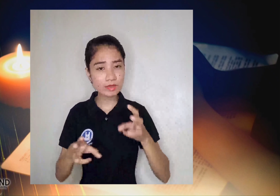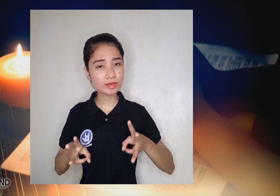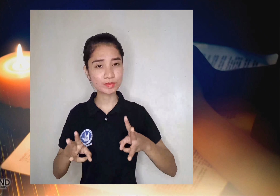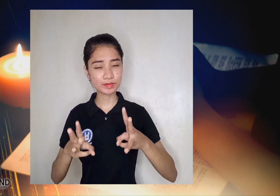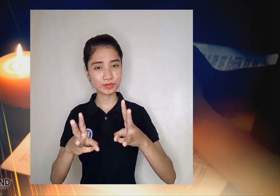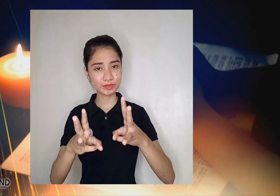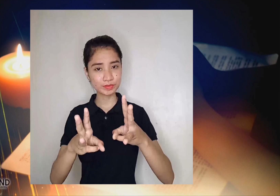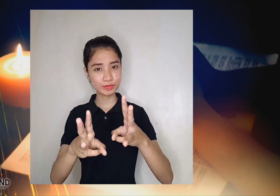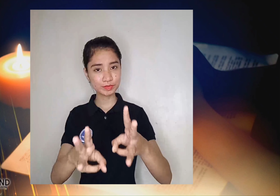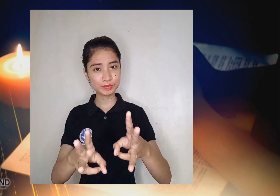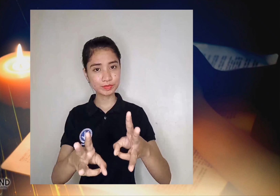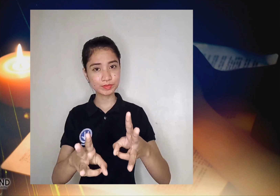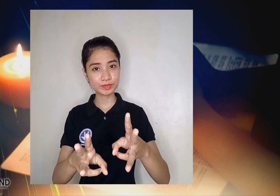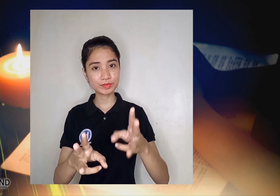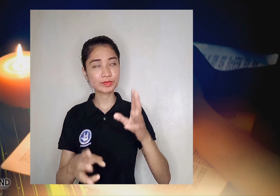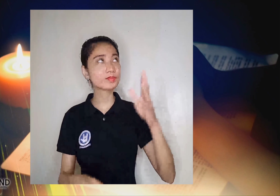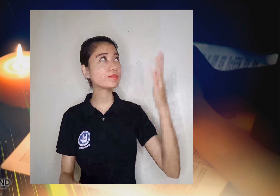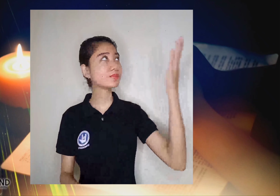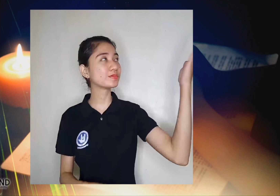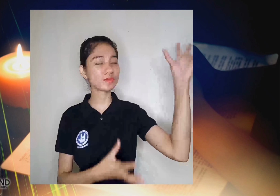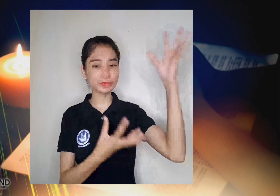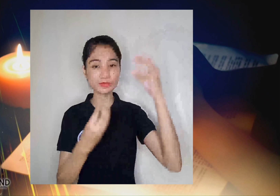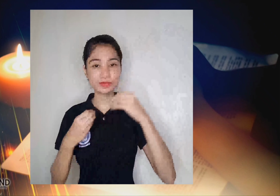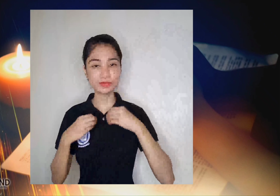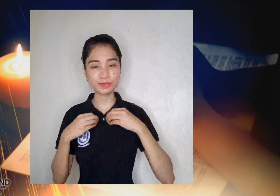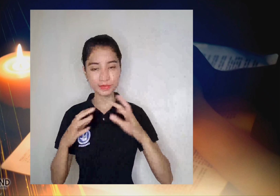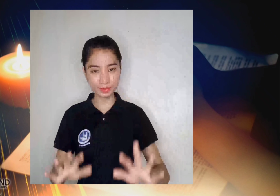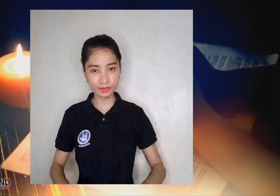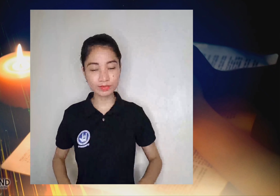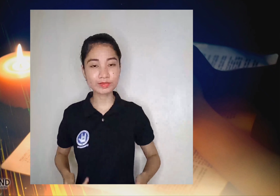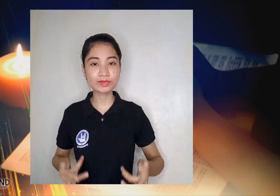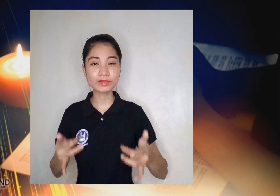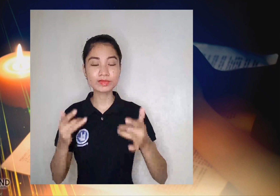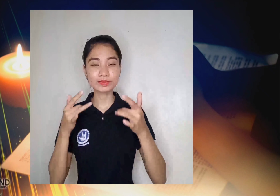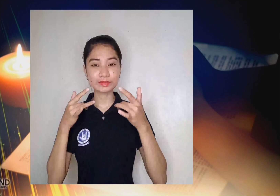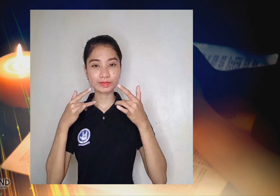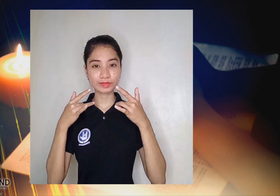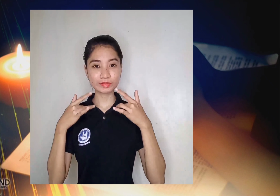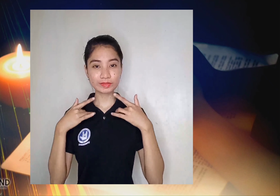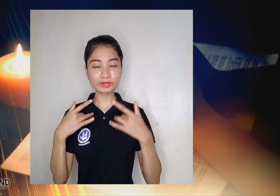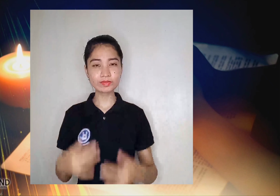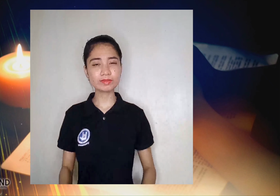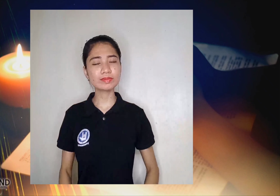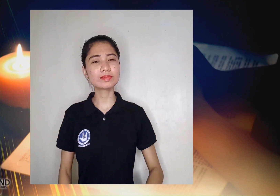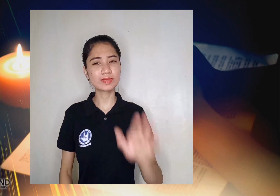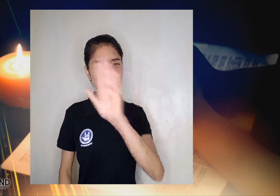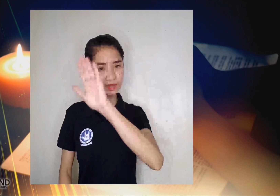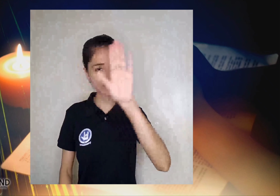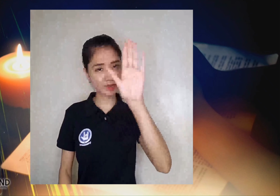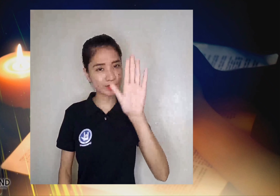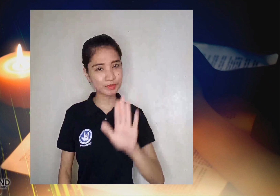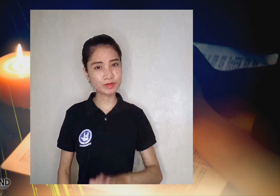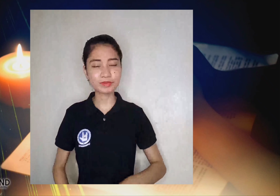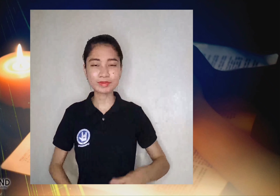landas na aming tinatahak ay yaong iyong itinakda para sa aming mga yabag. Huwag mo sanang hayaan